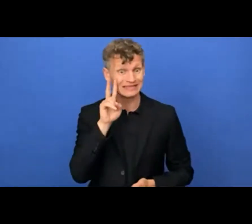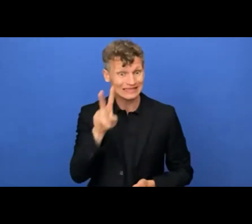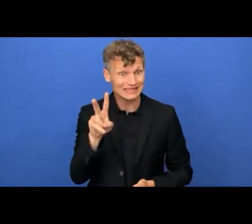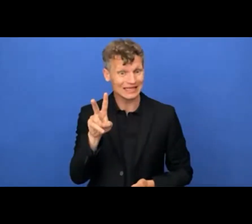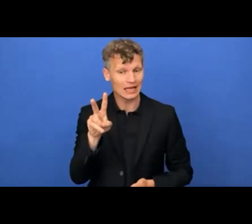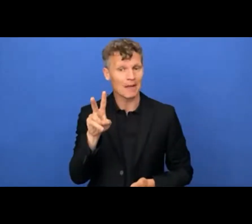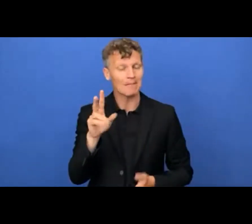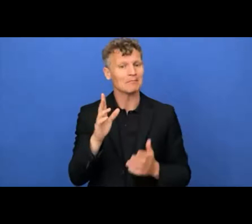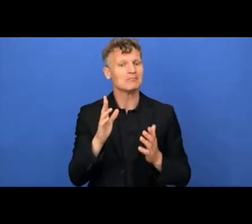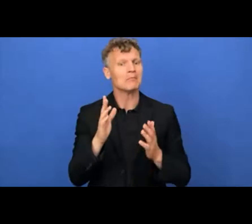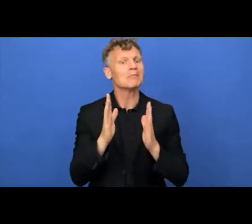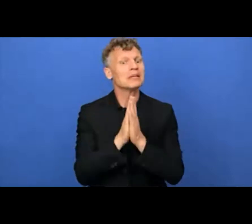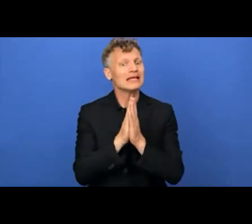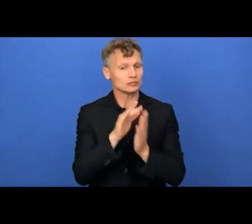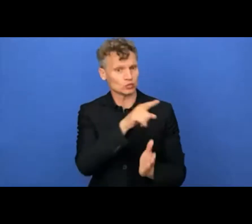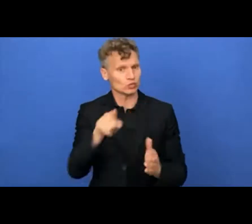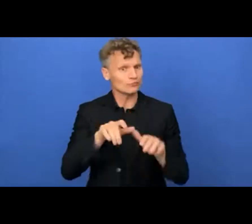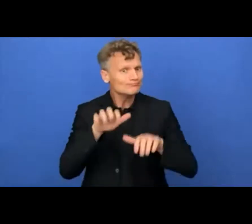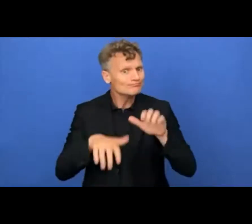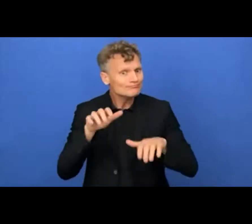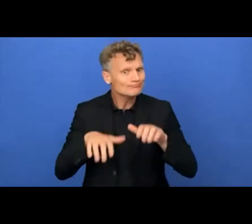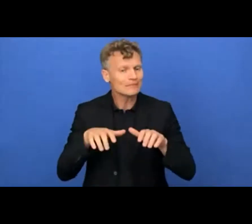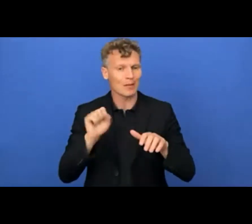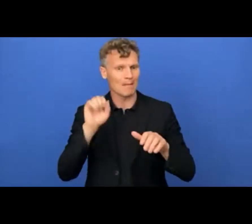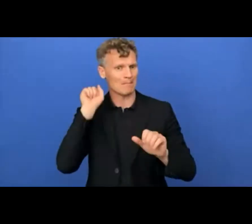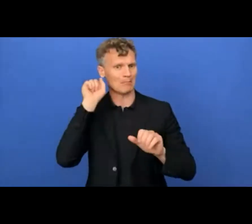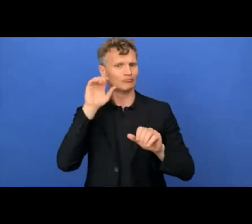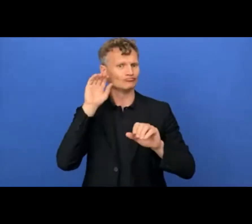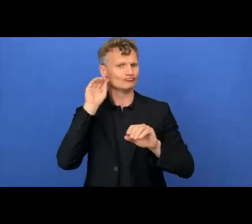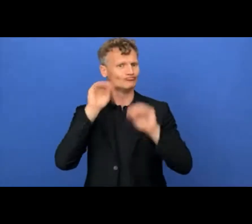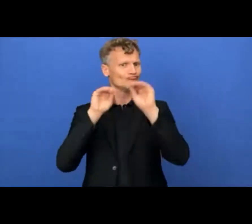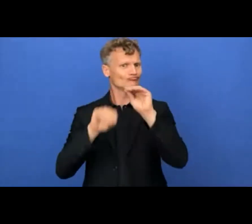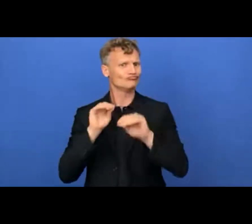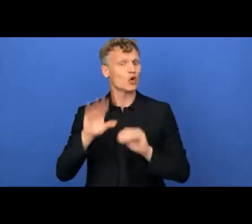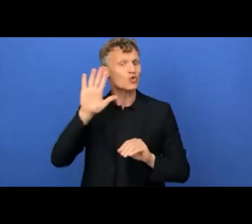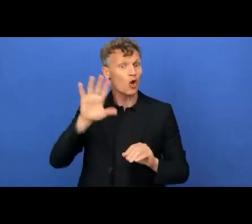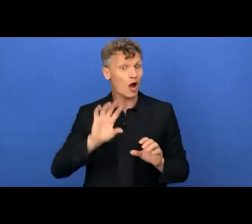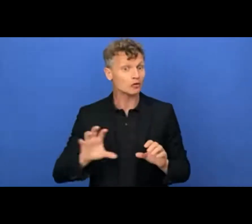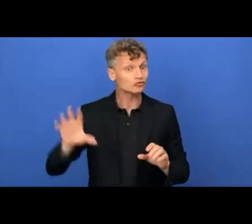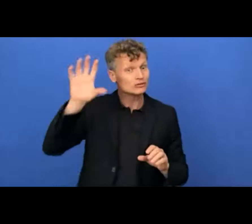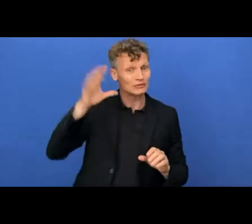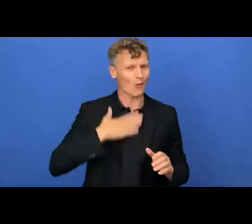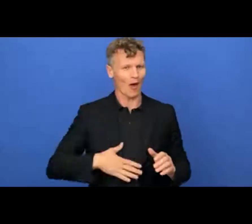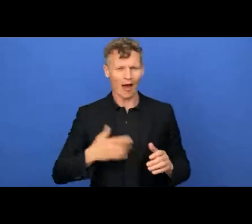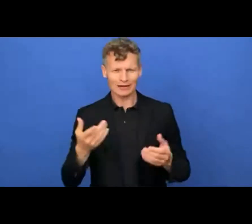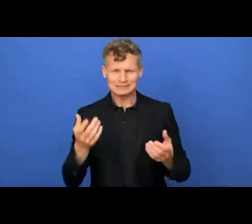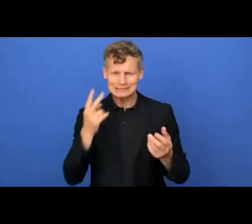Nous aimerions savoir d'où vous nous écoutez, le pays, la ville, pour qu'on se fasse une petite idée